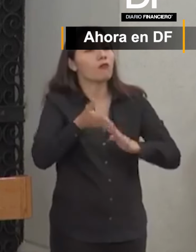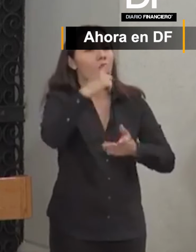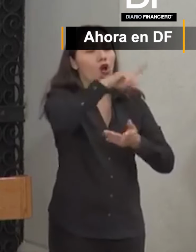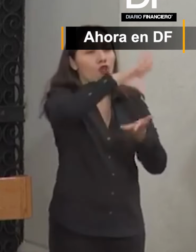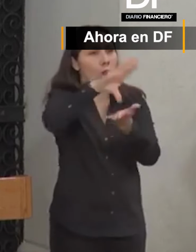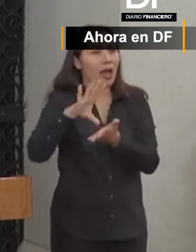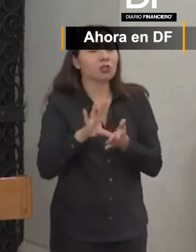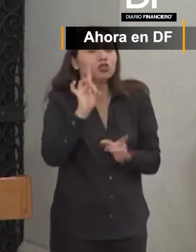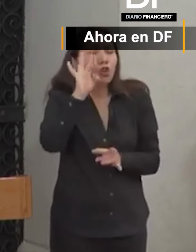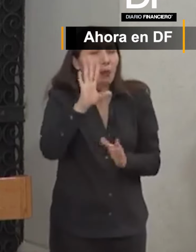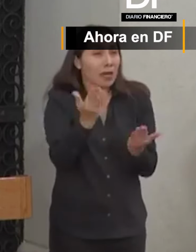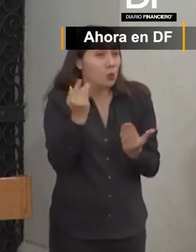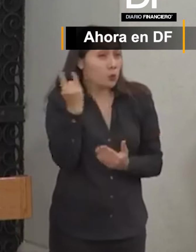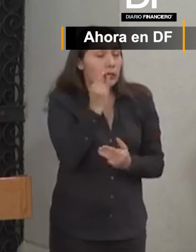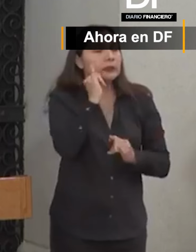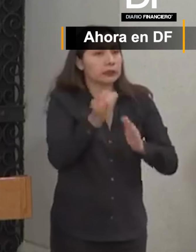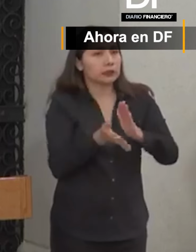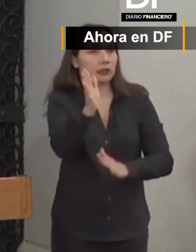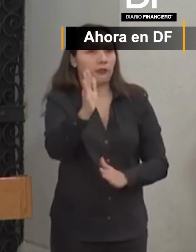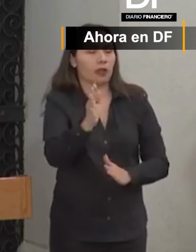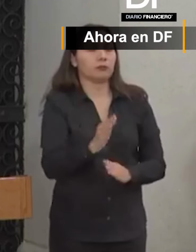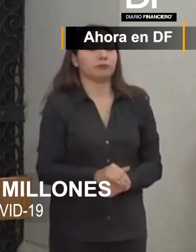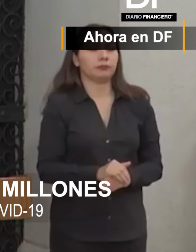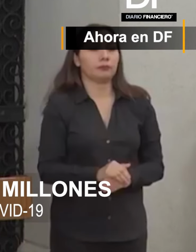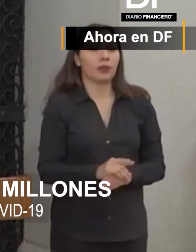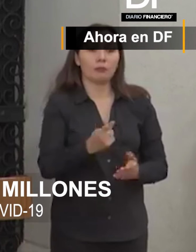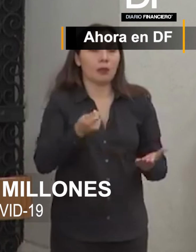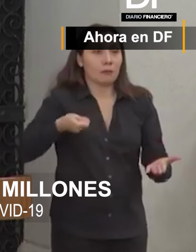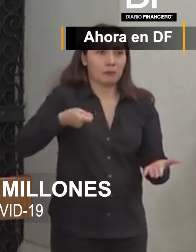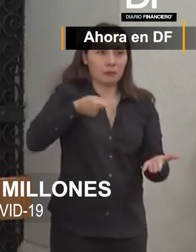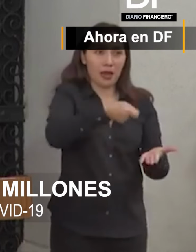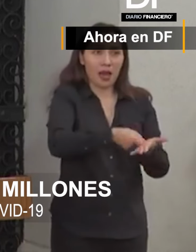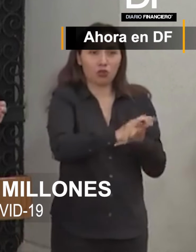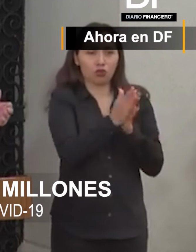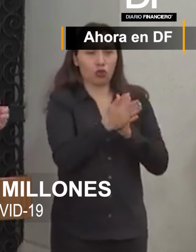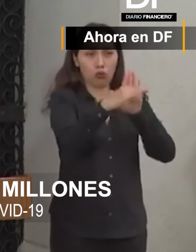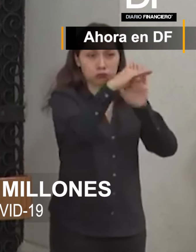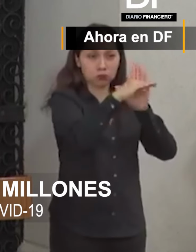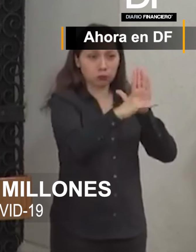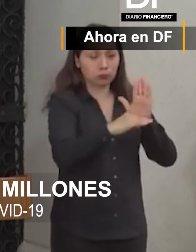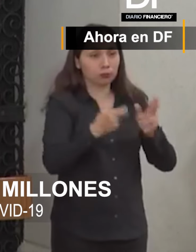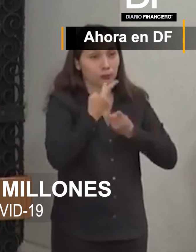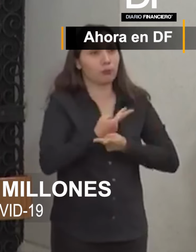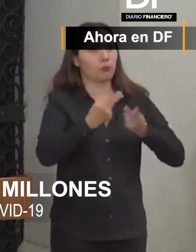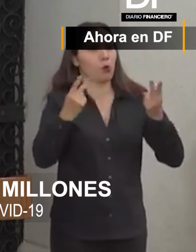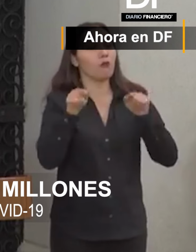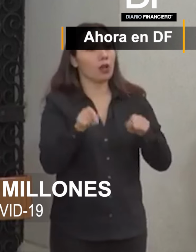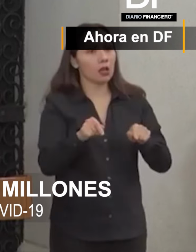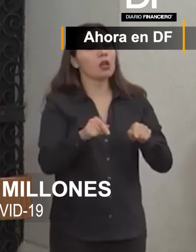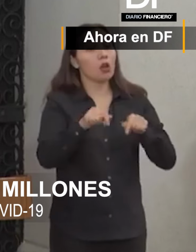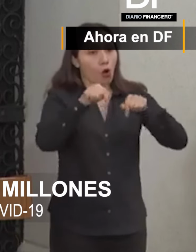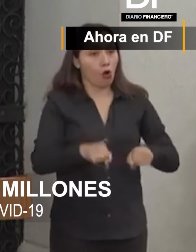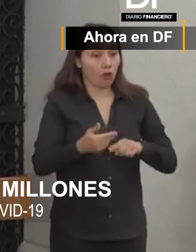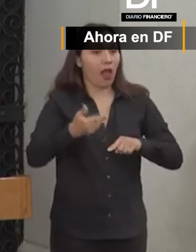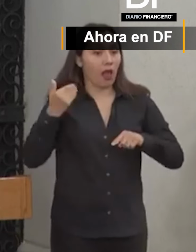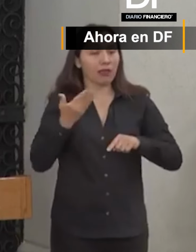a lo estrictamente necesario. Para financiar todas las medidas que hemos anunciado y las que anunciamos hoy